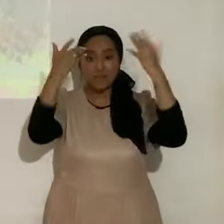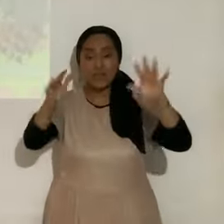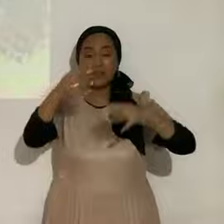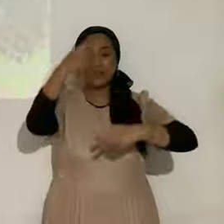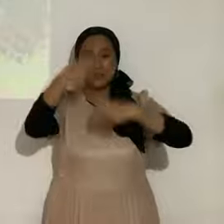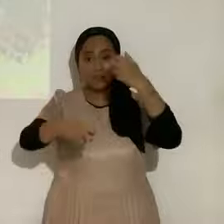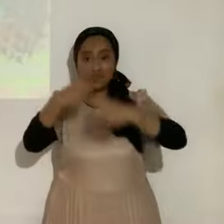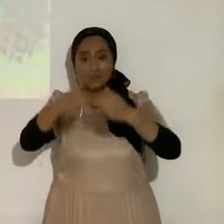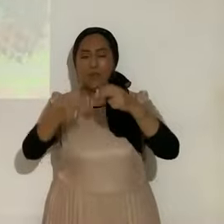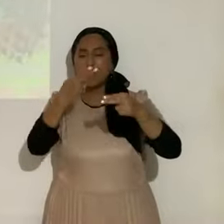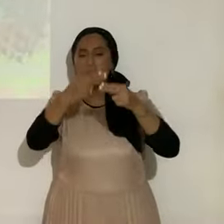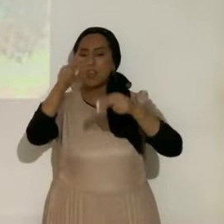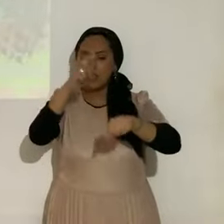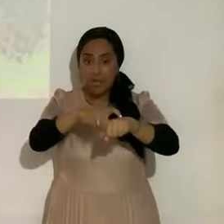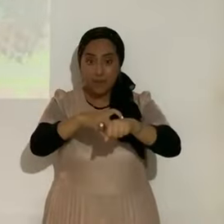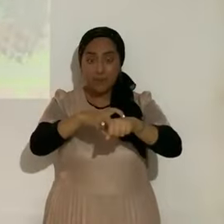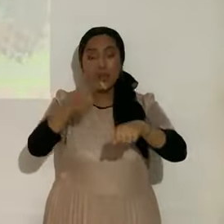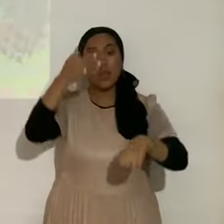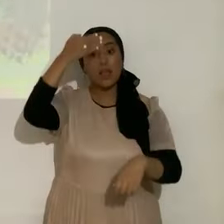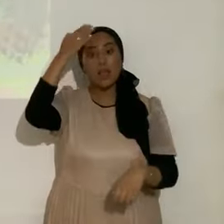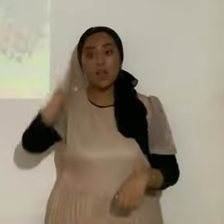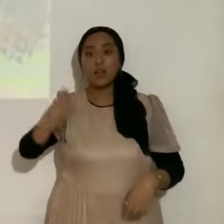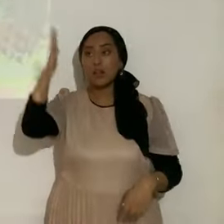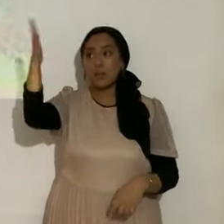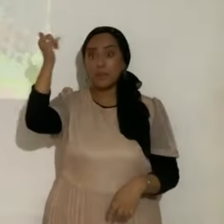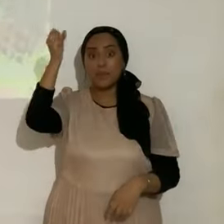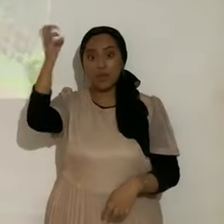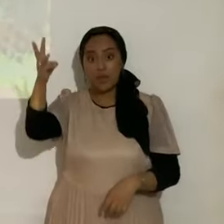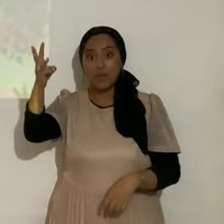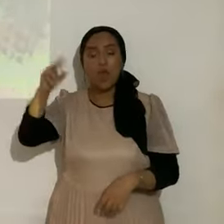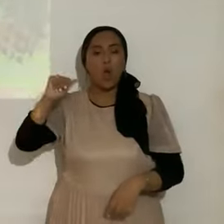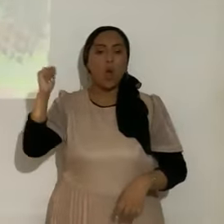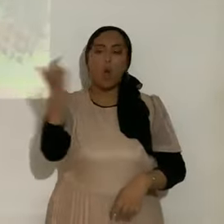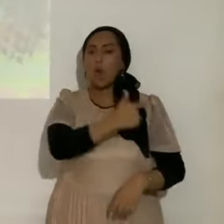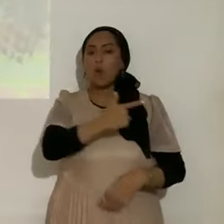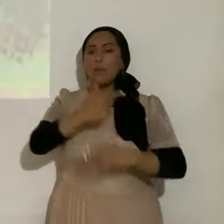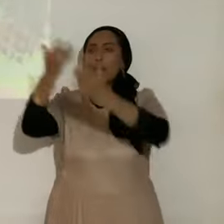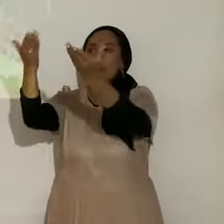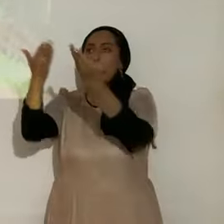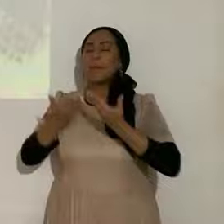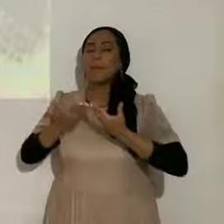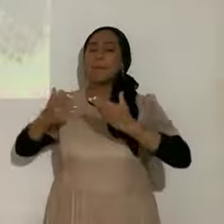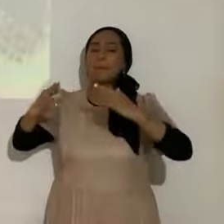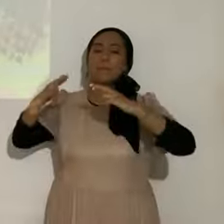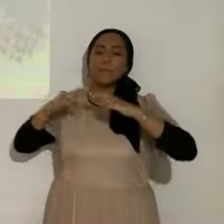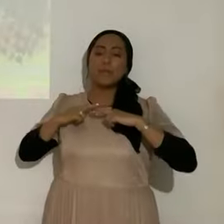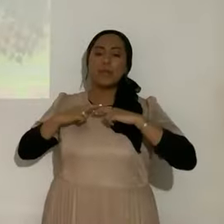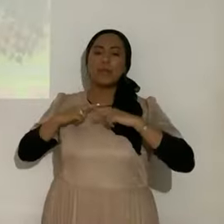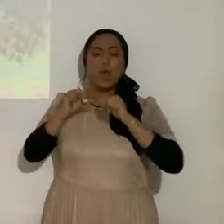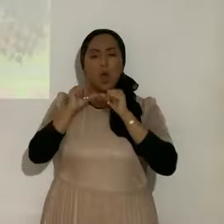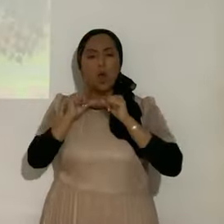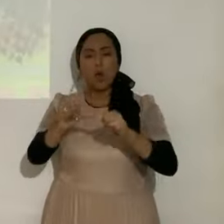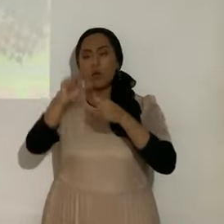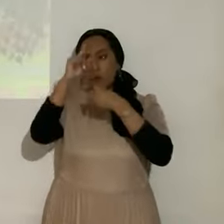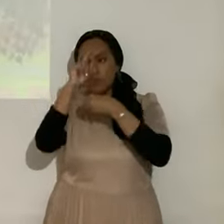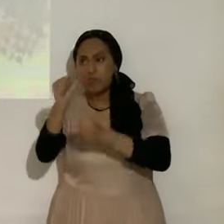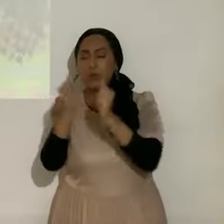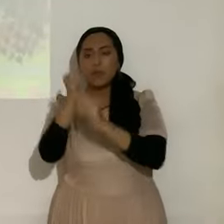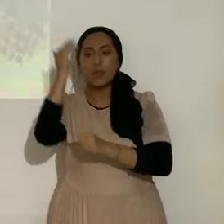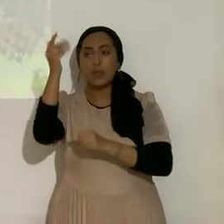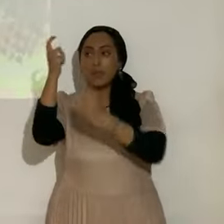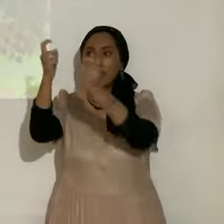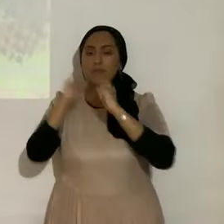sufrido por un poco de tiempo, Elohim Yahshua hará que todo vuelva a estar bien y que ustedes nunca dejen de confiar en Él. Les